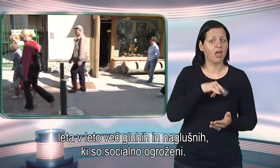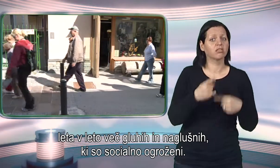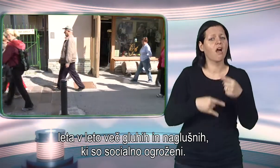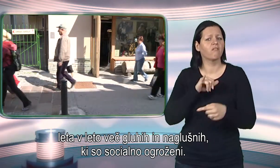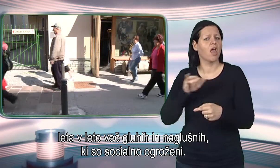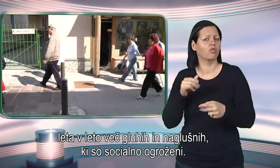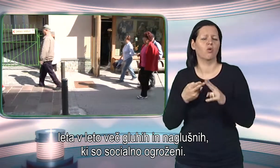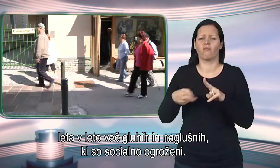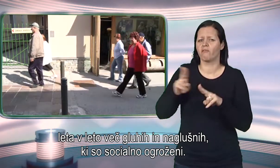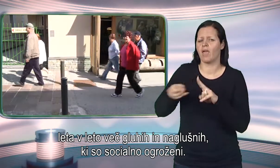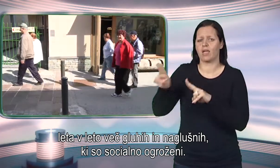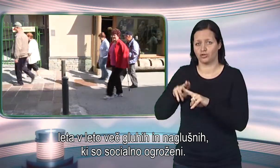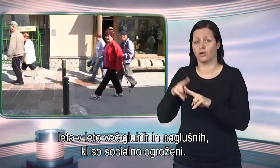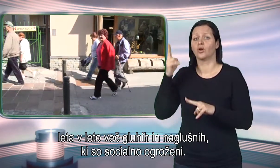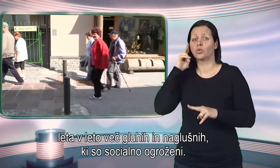so socialno ogroženi.